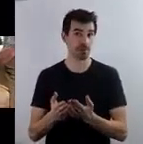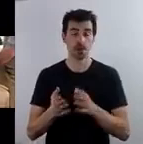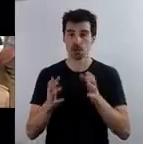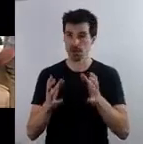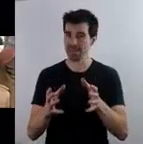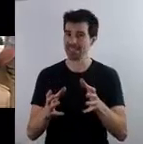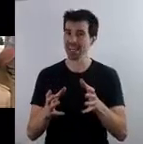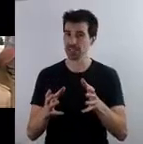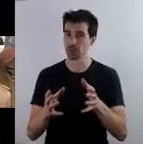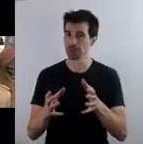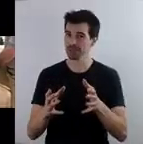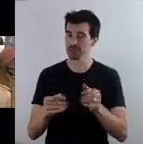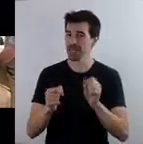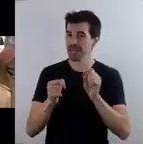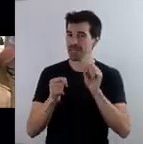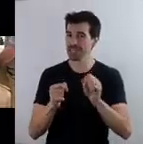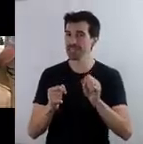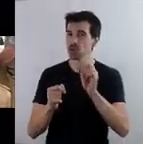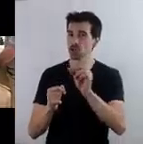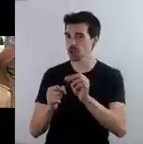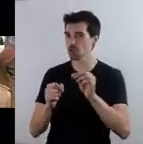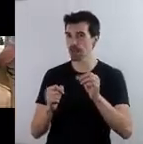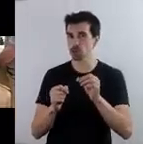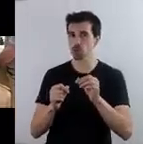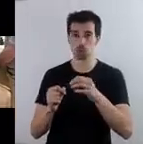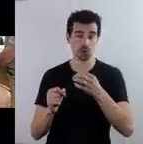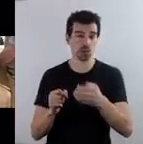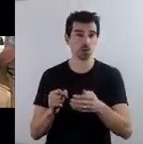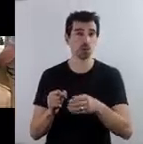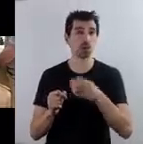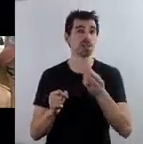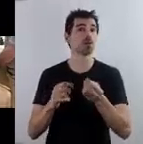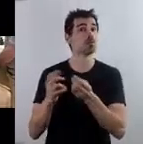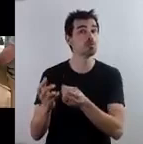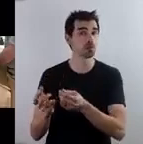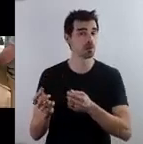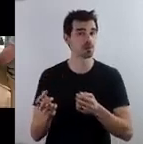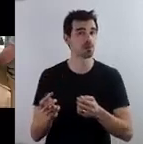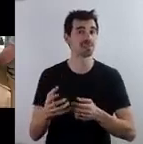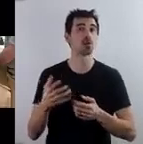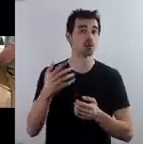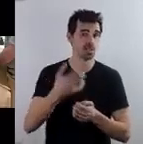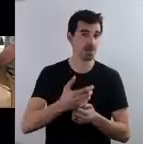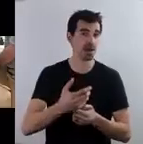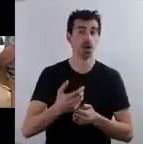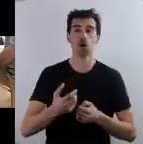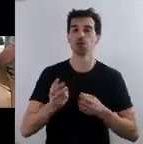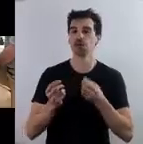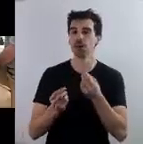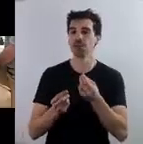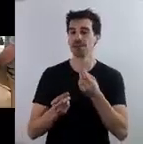patient. Vous voyez ici la réaction? Ici, le choc du marteau sur le tendon reliant le muscle de la cuisse au